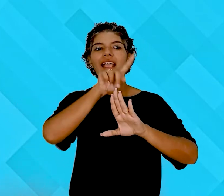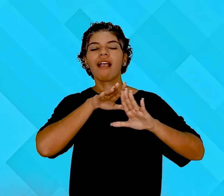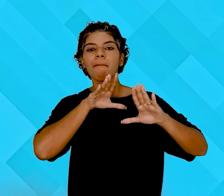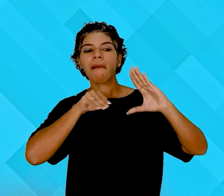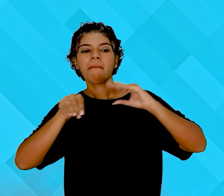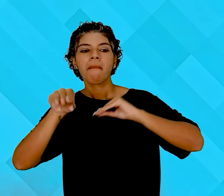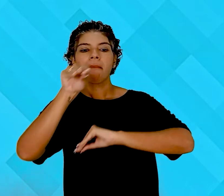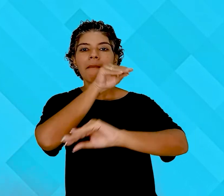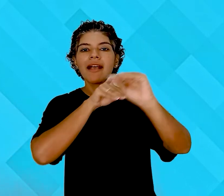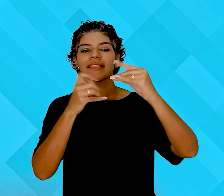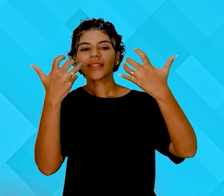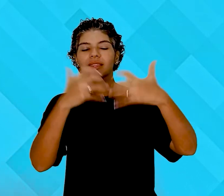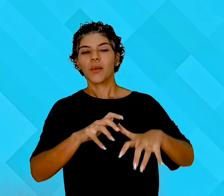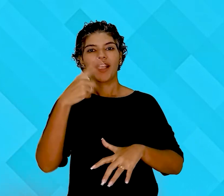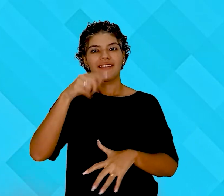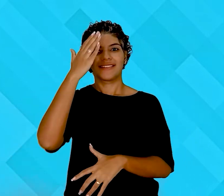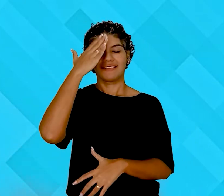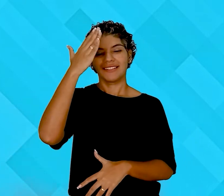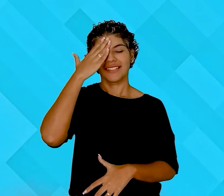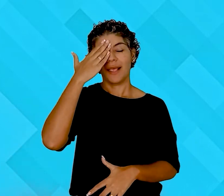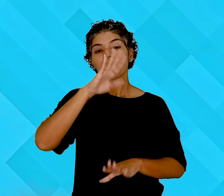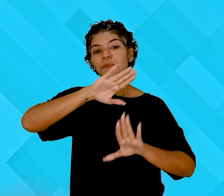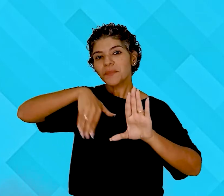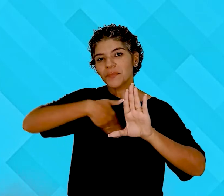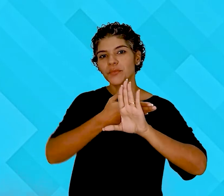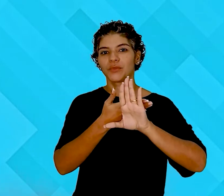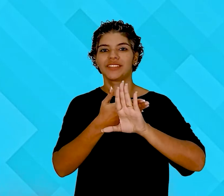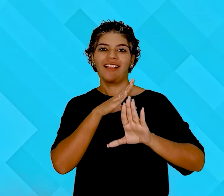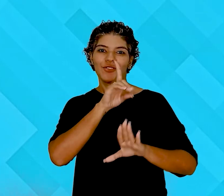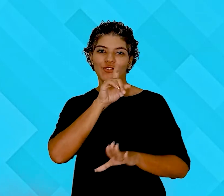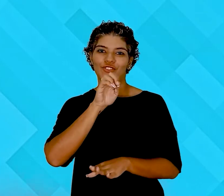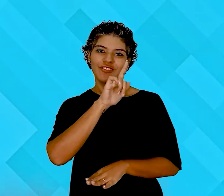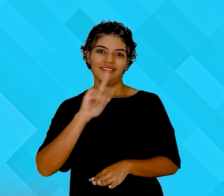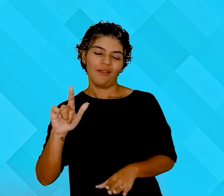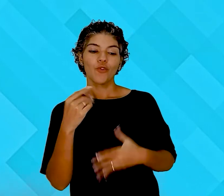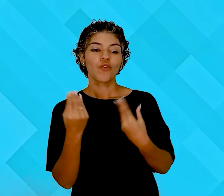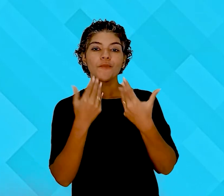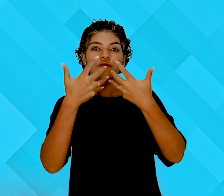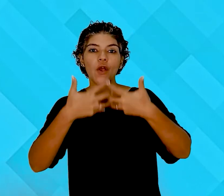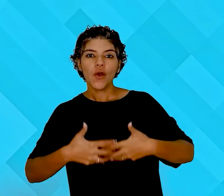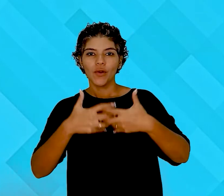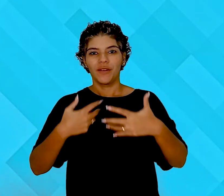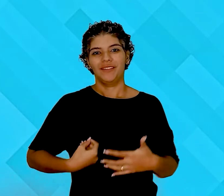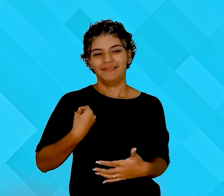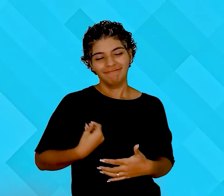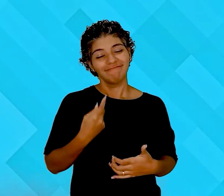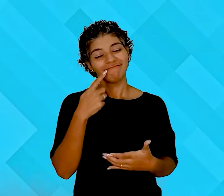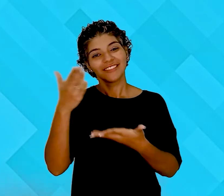bem-vindo. Mais uma vez, obrigado, Paula. Nós conversamos hoje então com Paula Martini, da Martinica Digital. E eu convido a todos e todas para ouvirem os